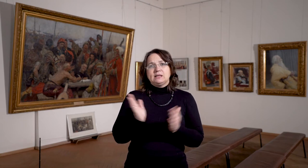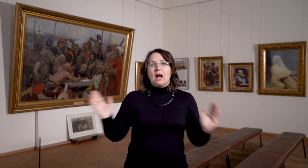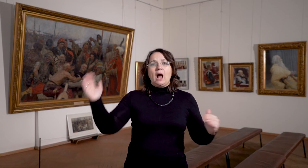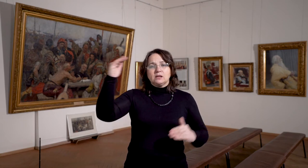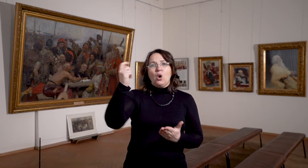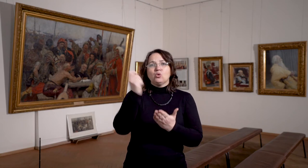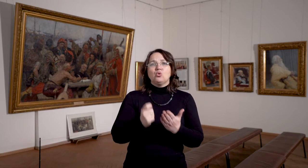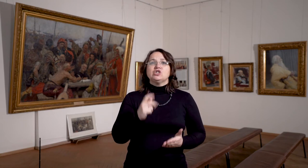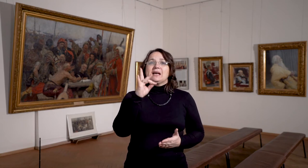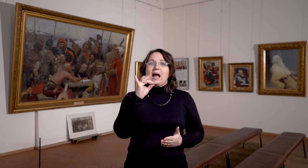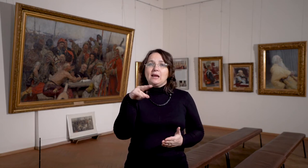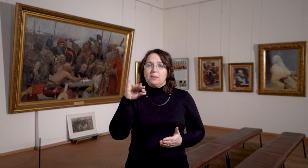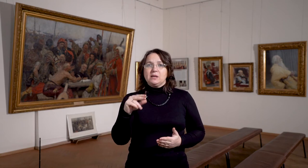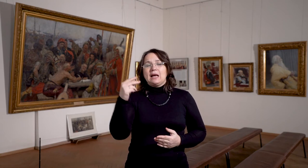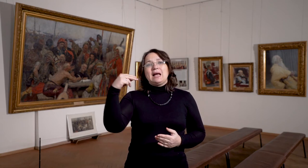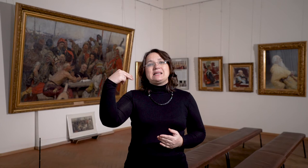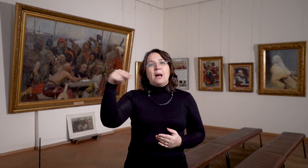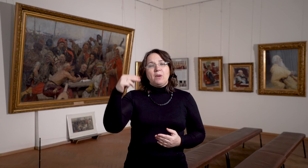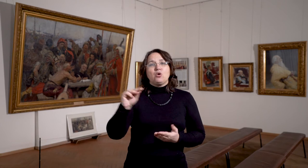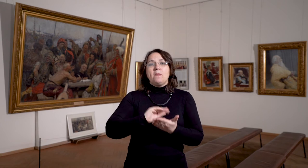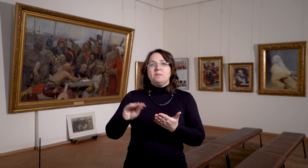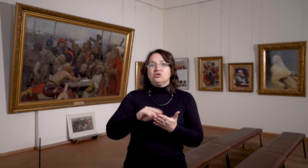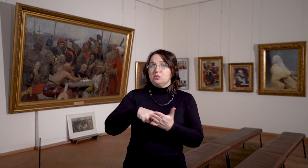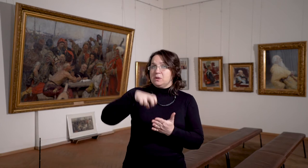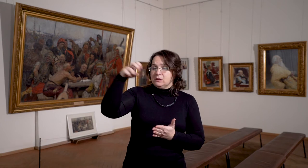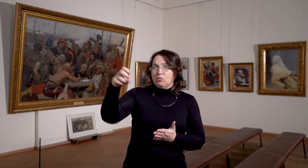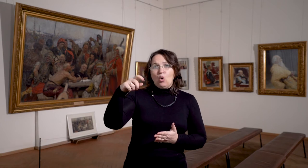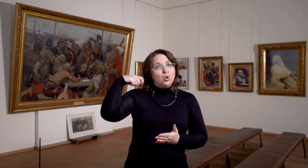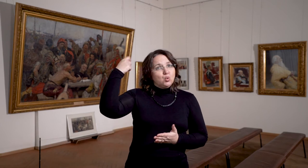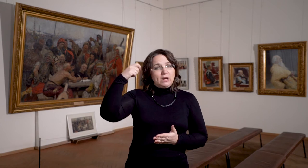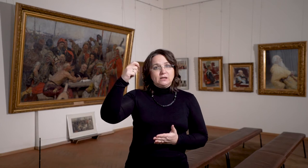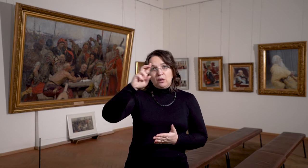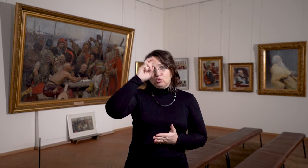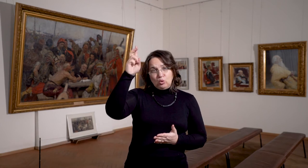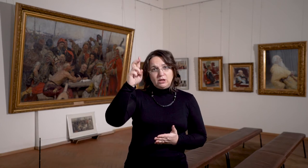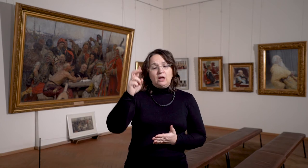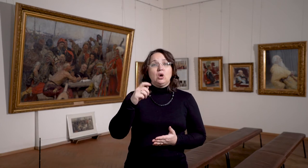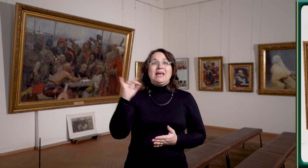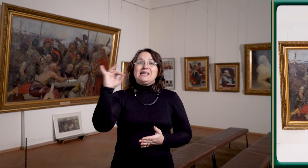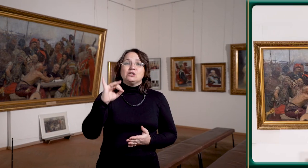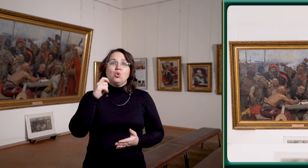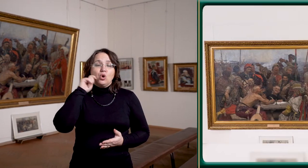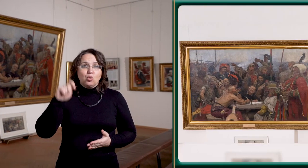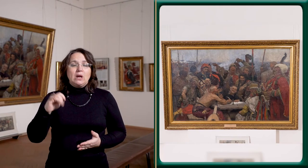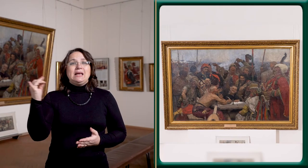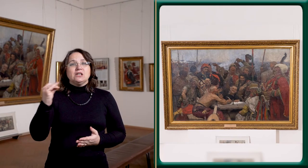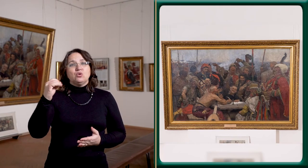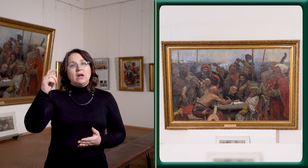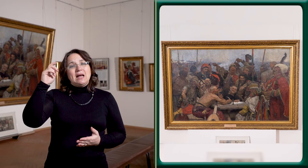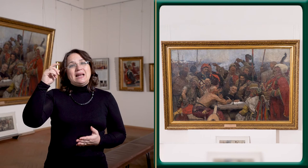картина художника Репина «Запорожцы пишут письмо турецкому султану». История Украины, история Запорожской сечи